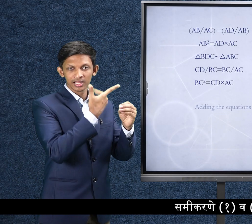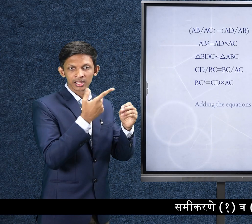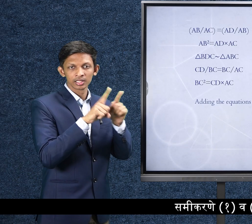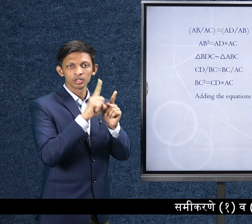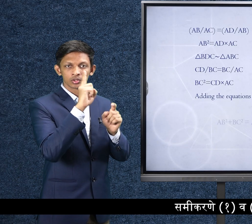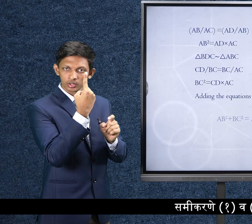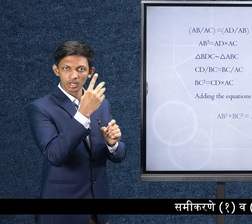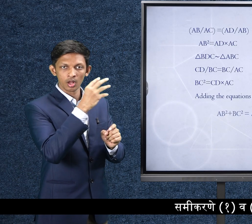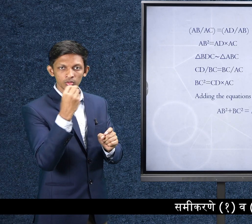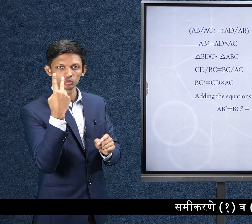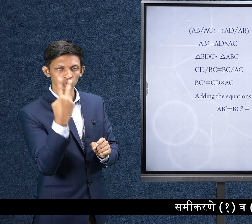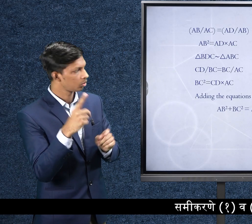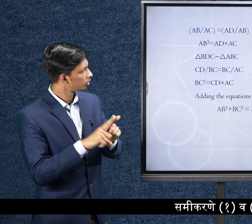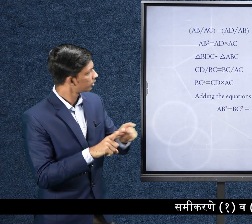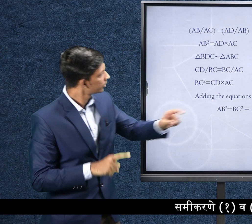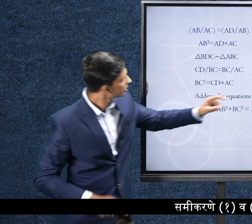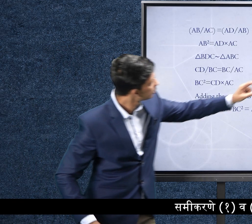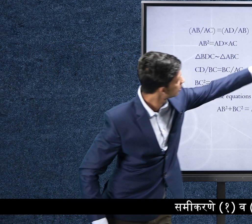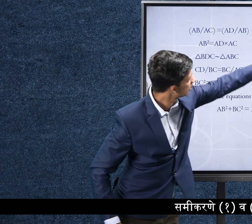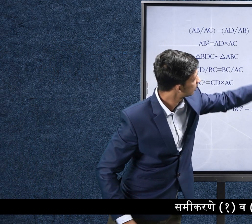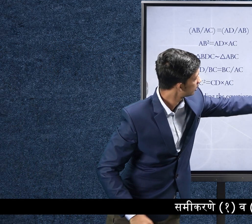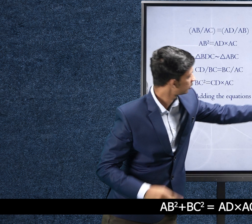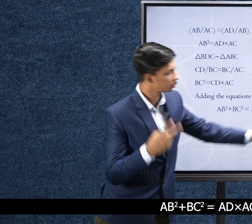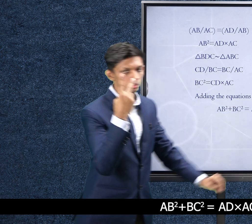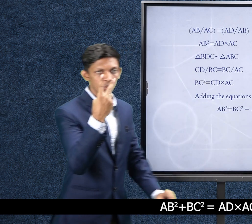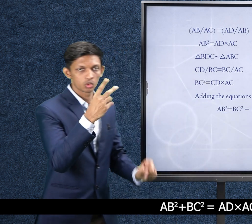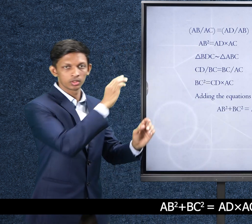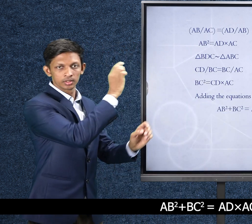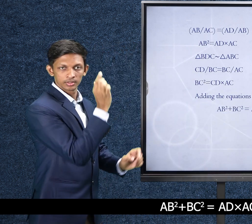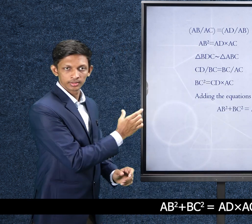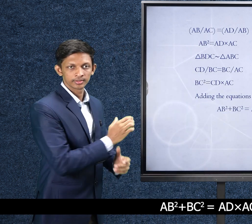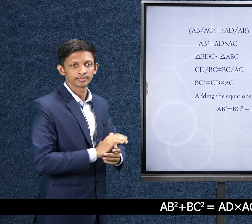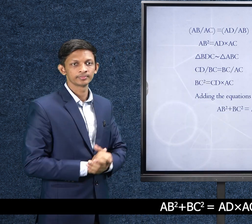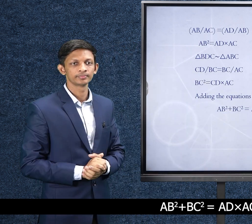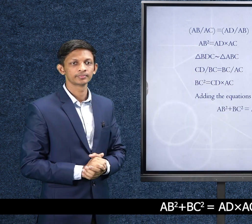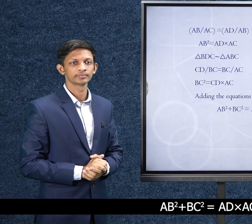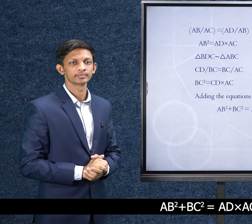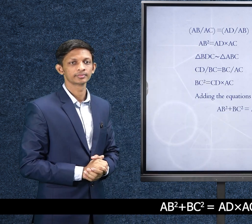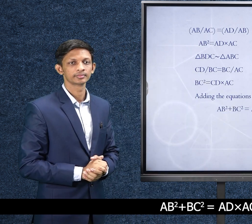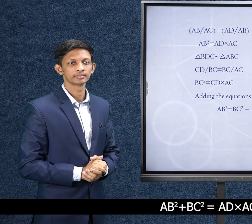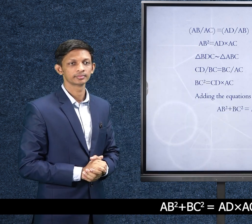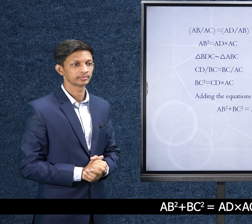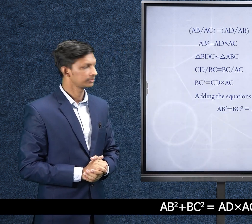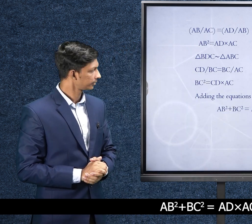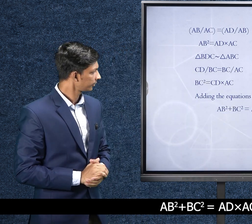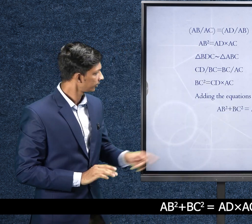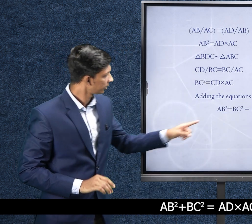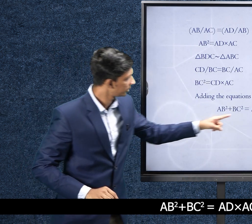समीकरणे पहिलं व दुसरं जोडून AB square plus BC square equals to AD into AC plus CD